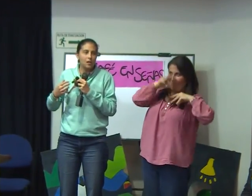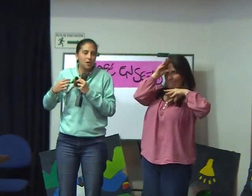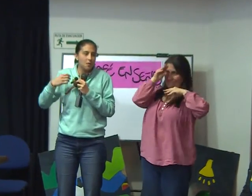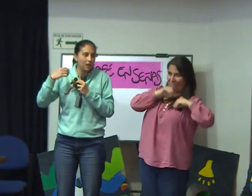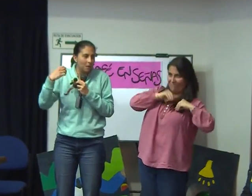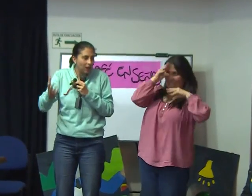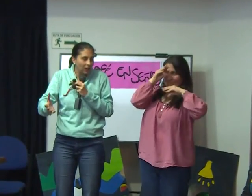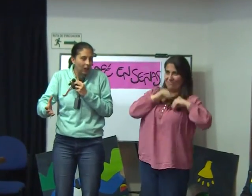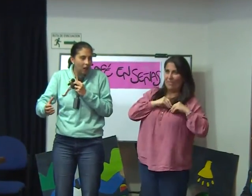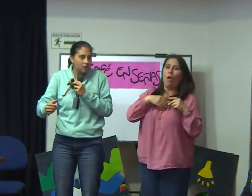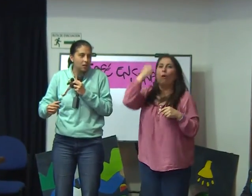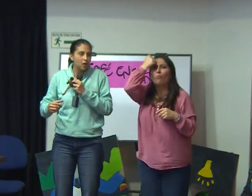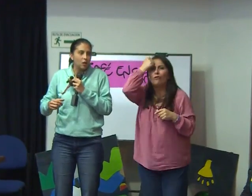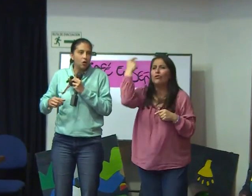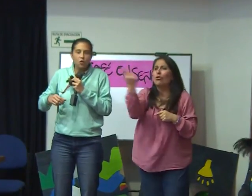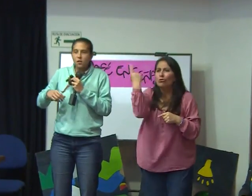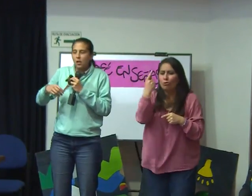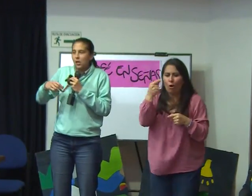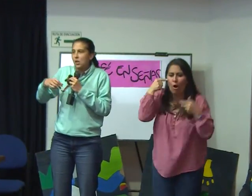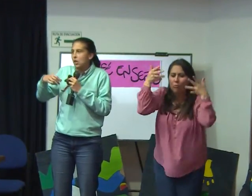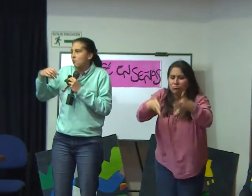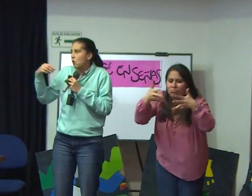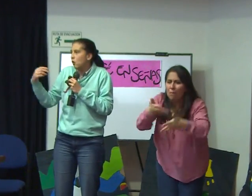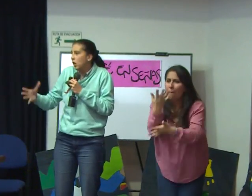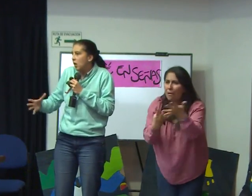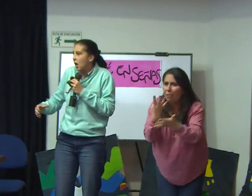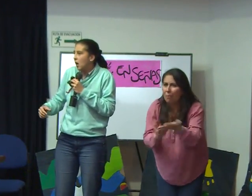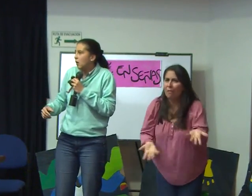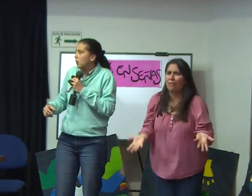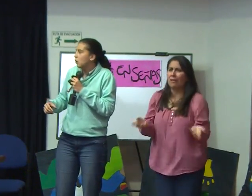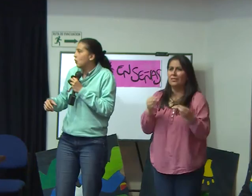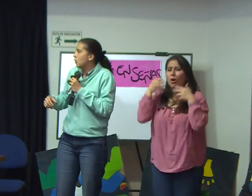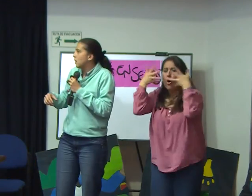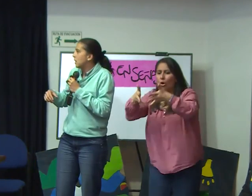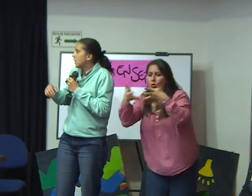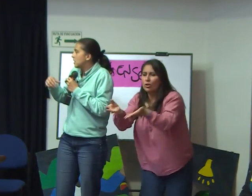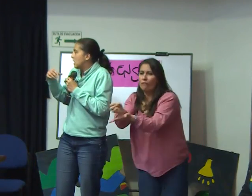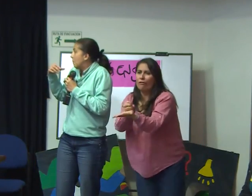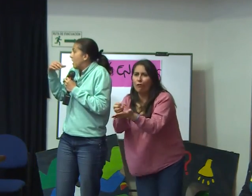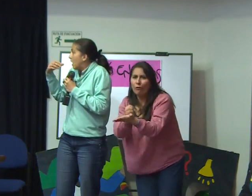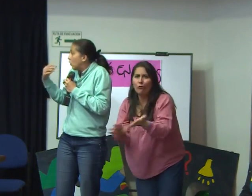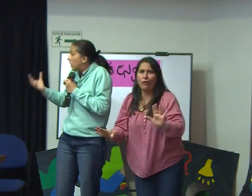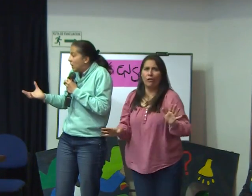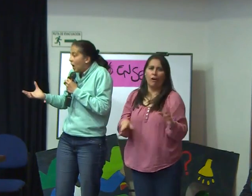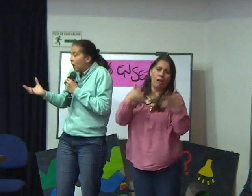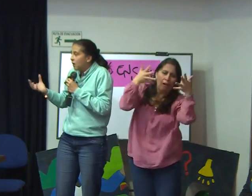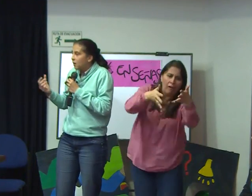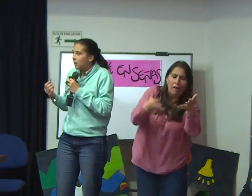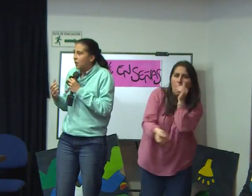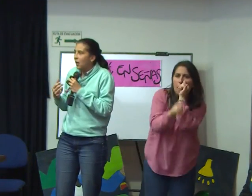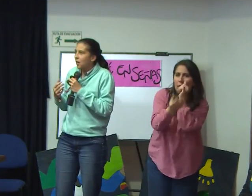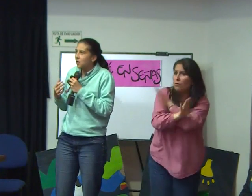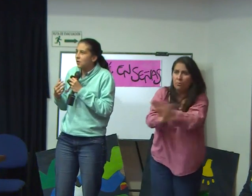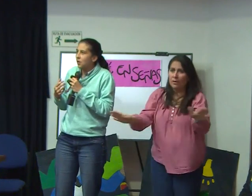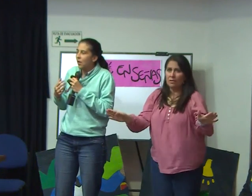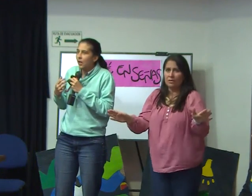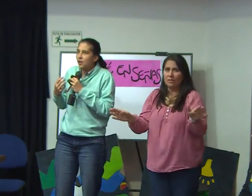enseña matemáticas, no es el que enseña biología, no es el que enseña pedagogía, es el que